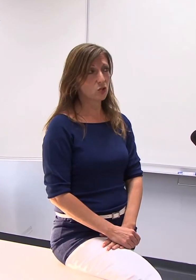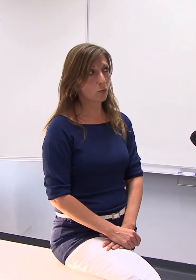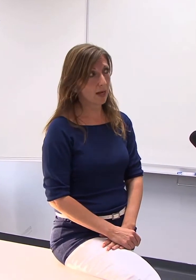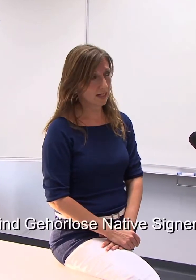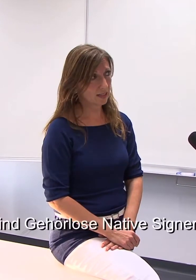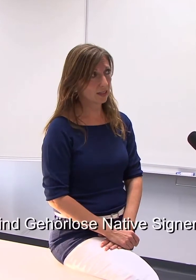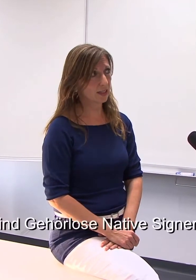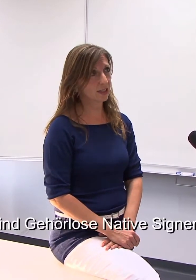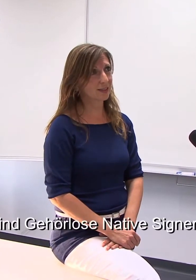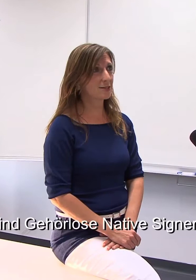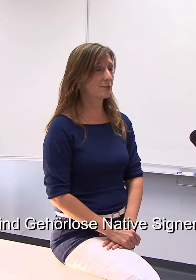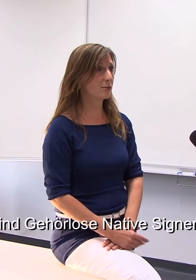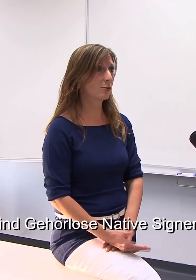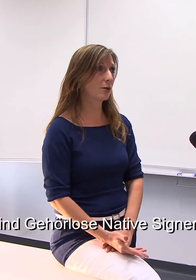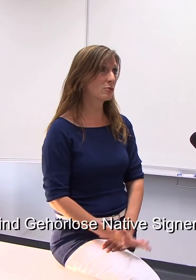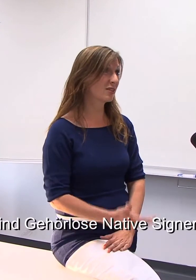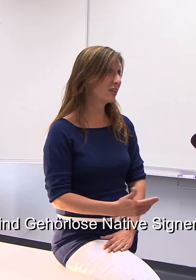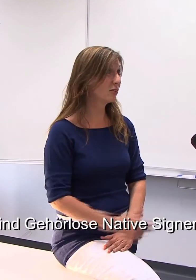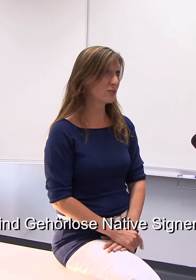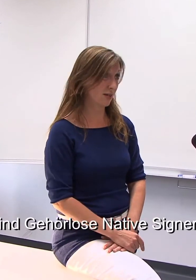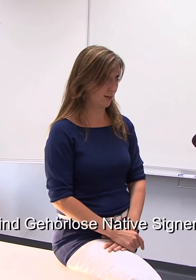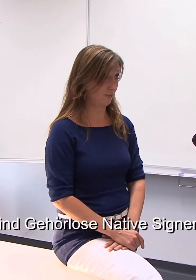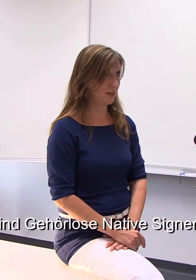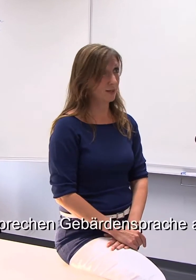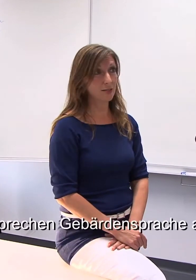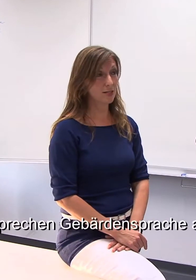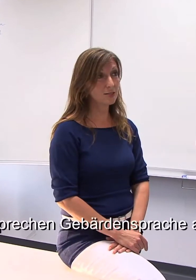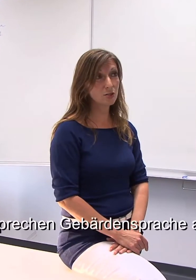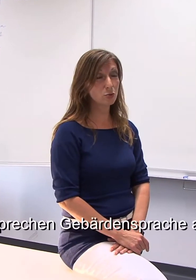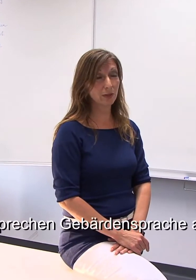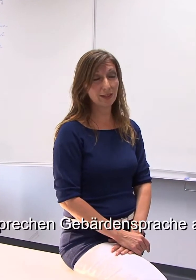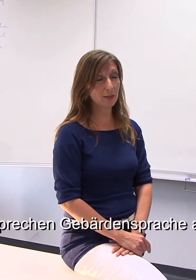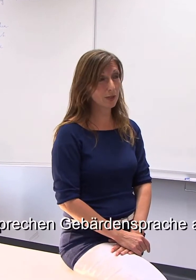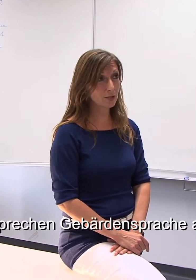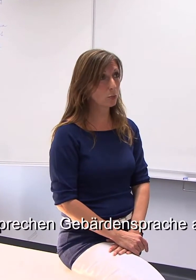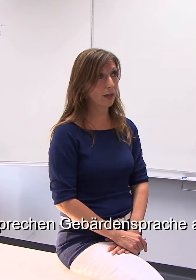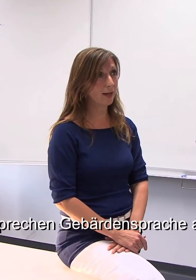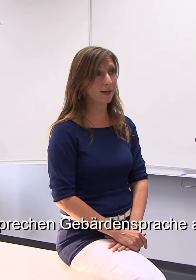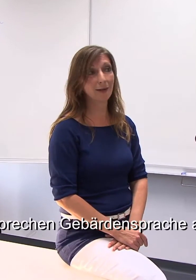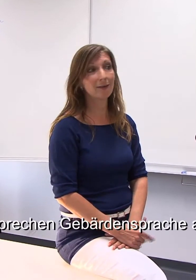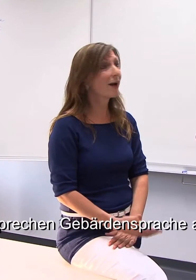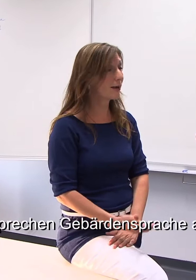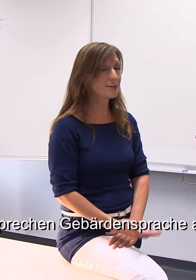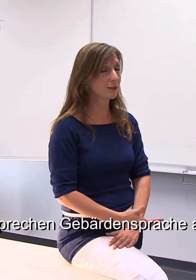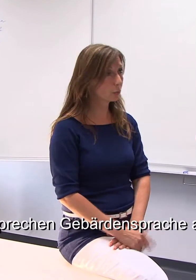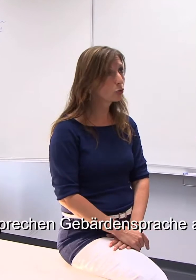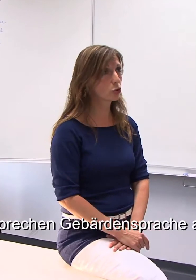Zum anderen sind gehörlose Native Signer. Das heißt, sie sprechen Gebärdensprache als ihre Muttersprache.